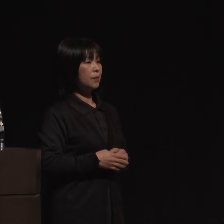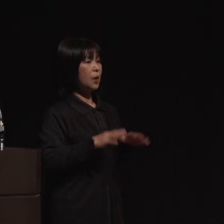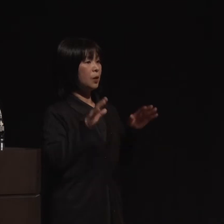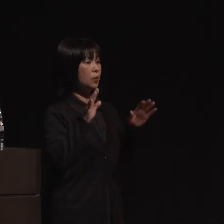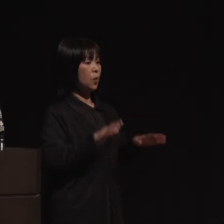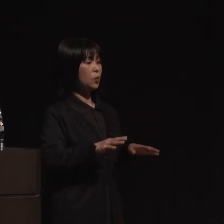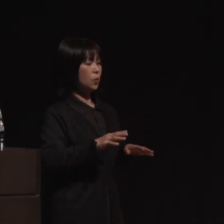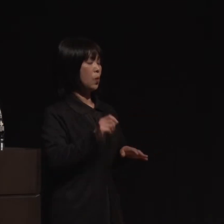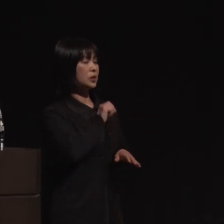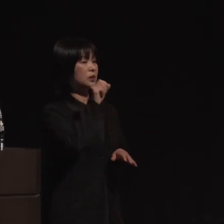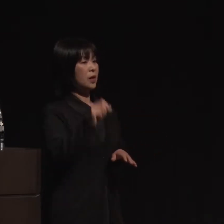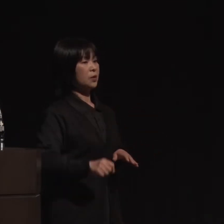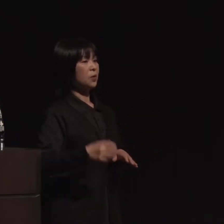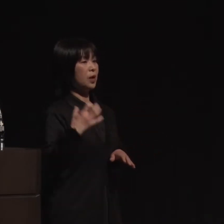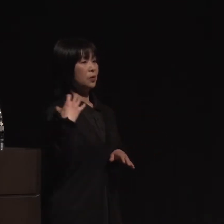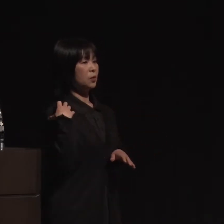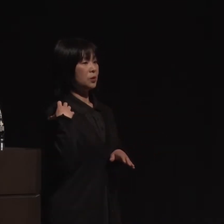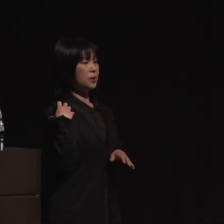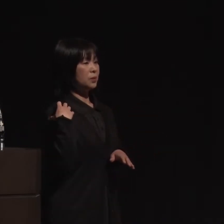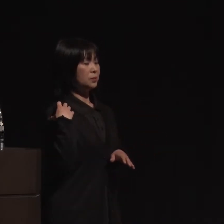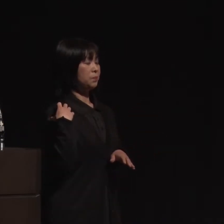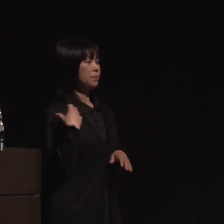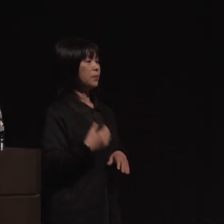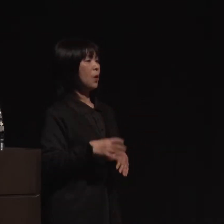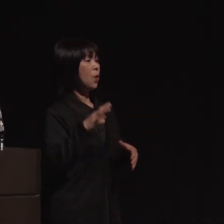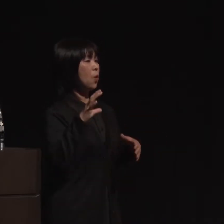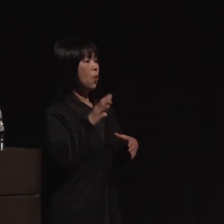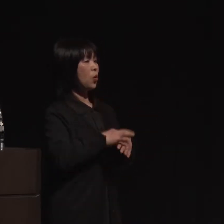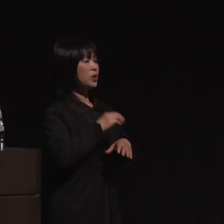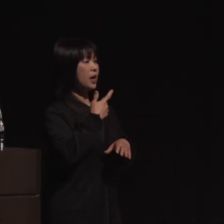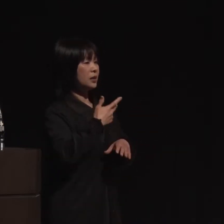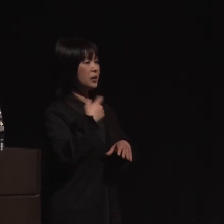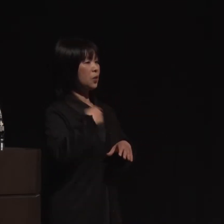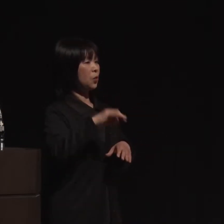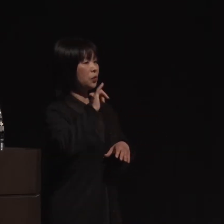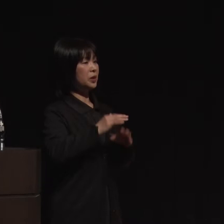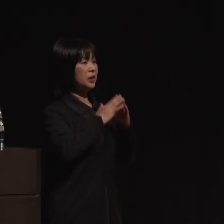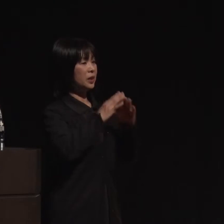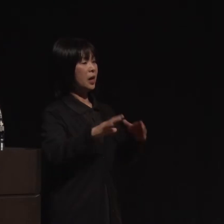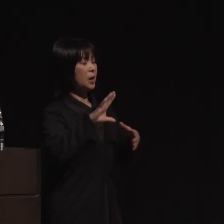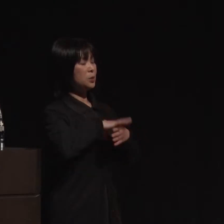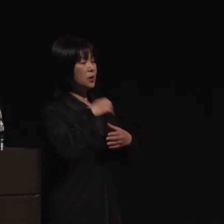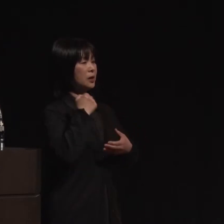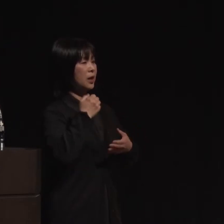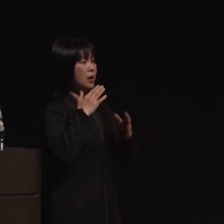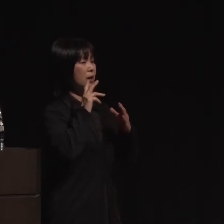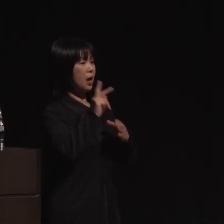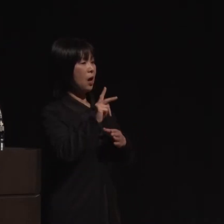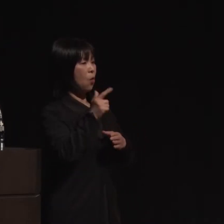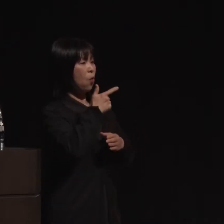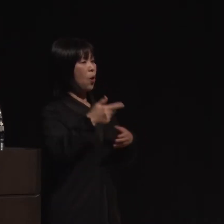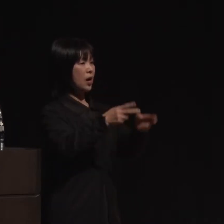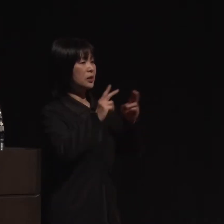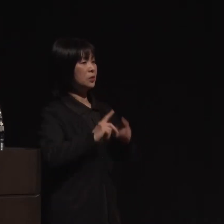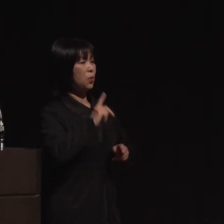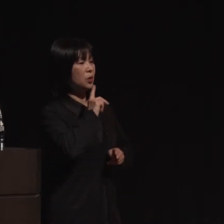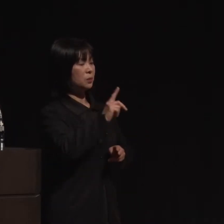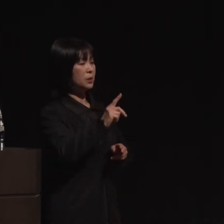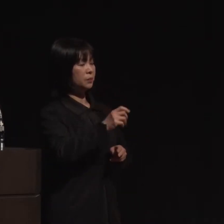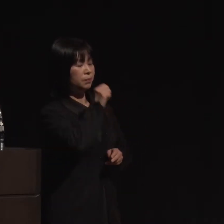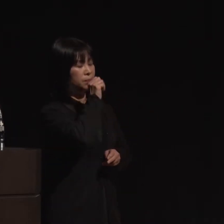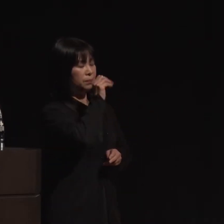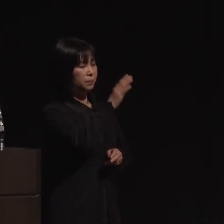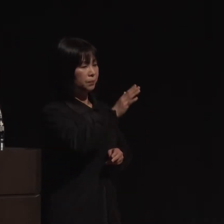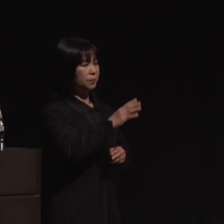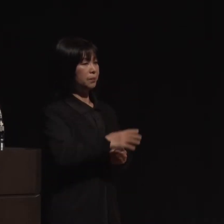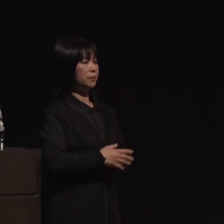本日の司会を務めさせていただきます大分市教育委員会文化財課大橋と申します。よろし